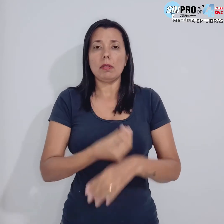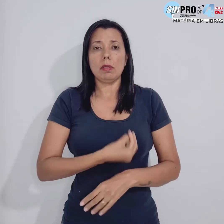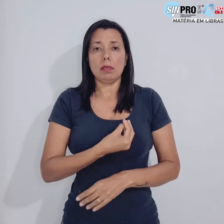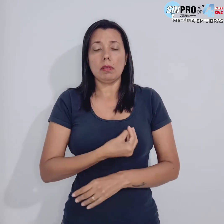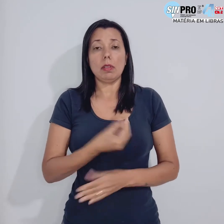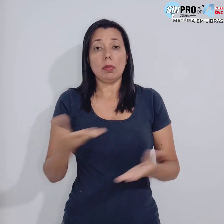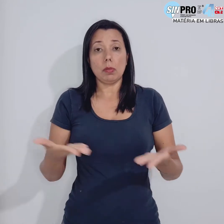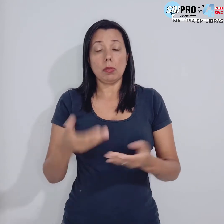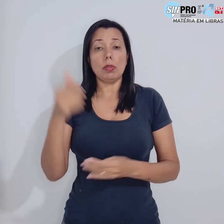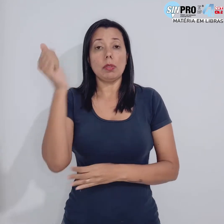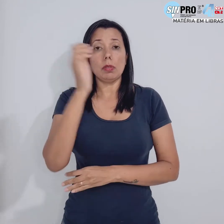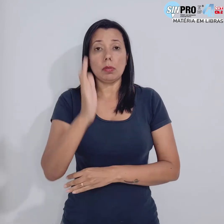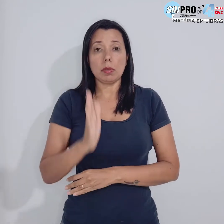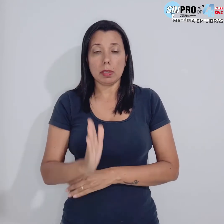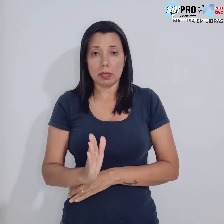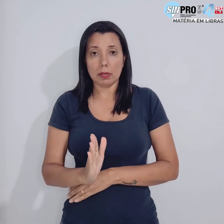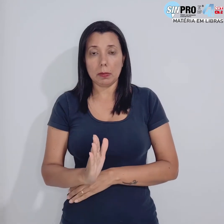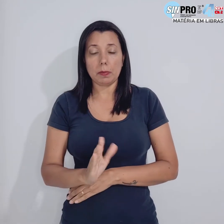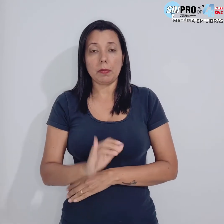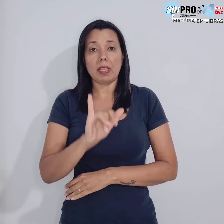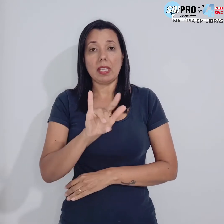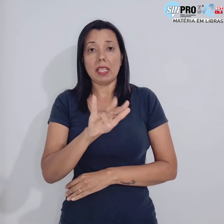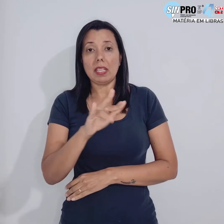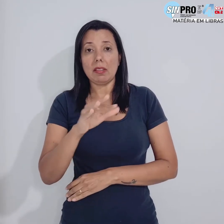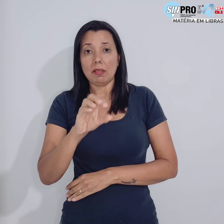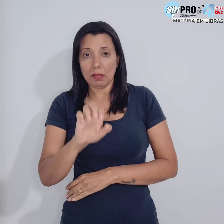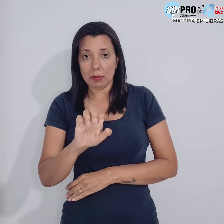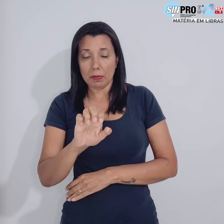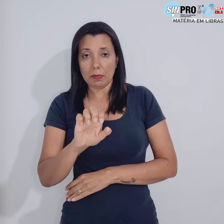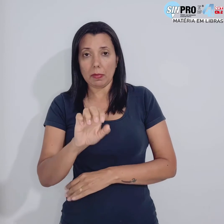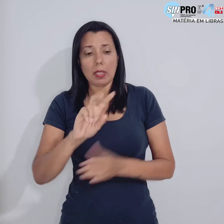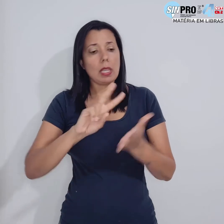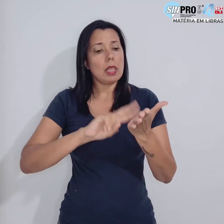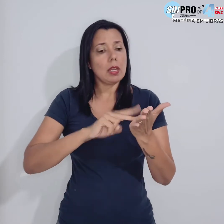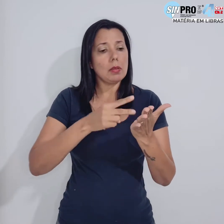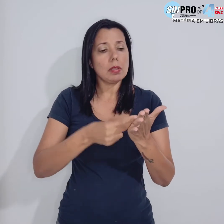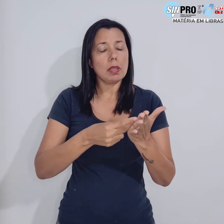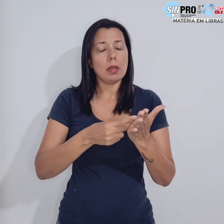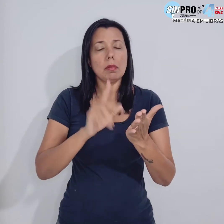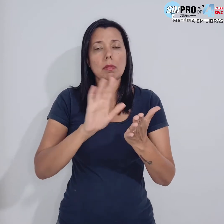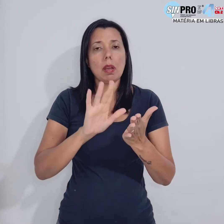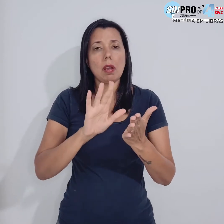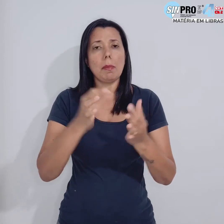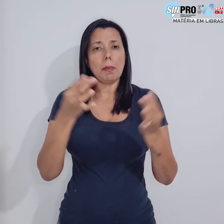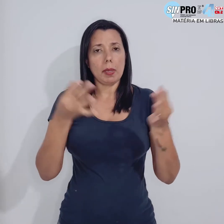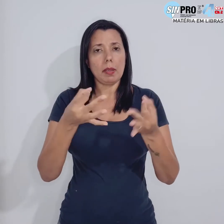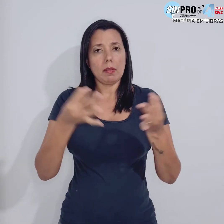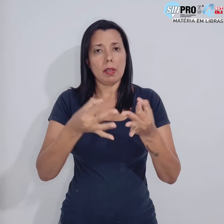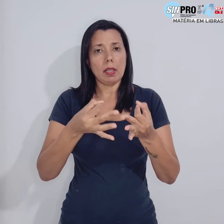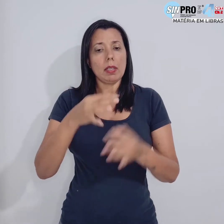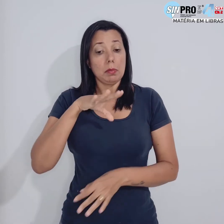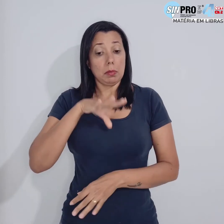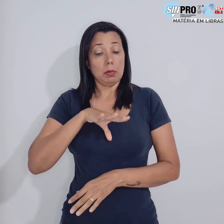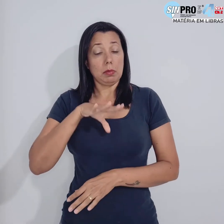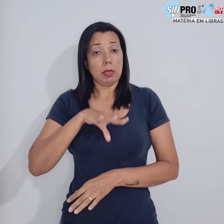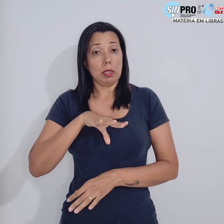hoje no Brasil. Co, Ive, Ha, Jarra. Numa tradução não tão literal do Guarani para o português,